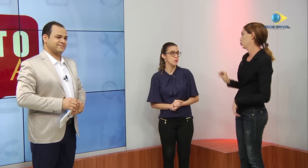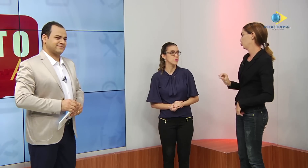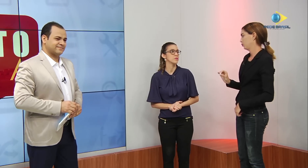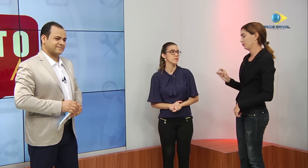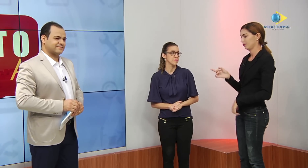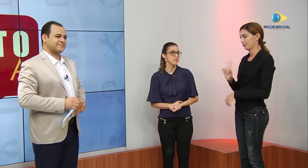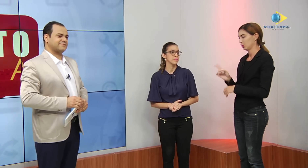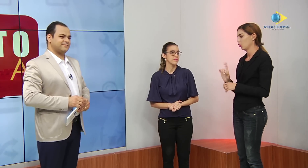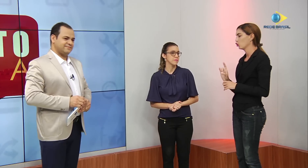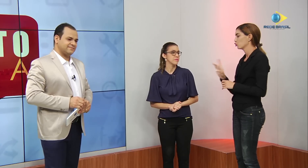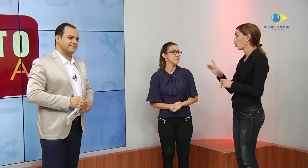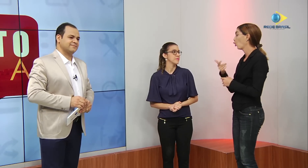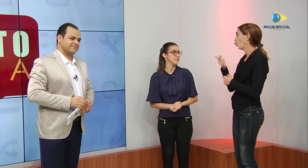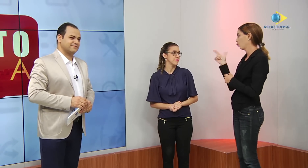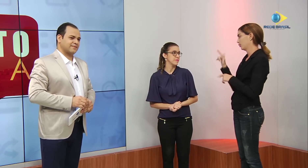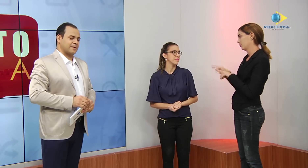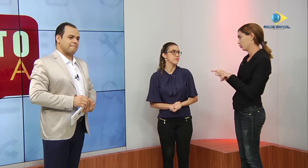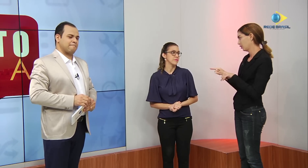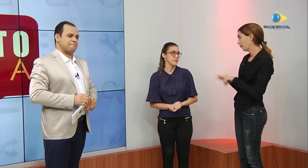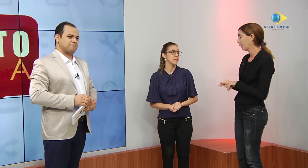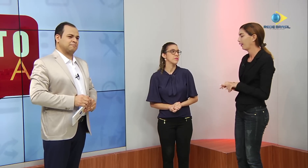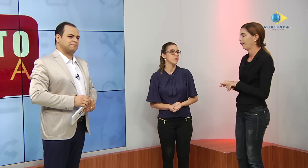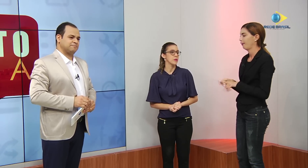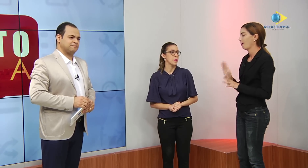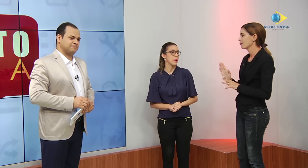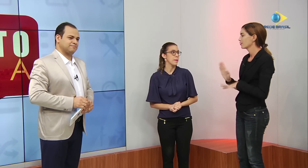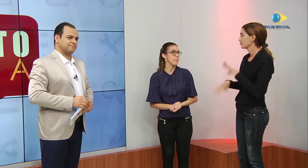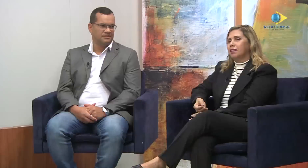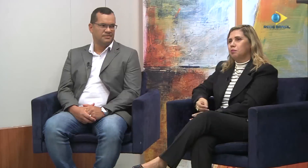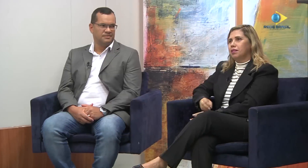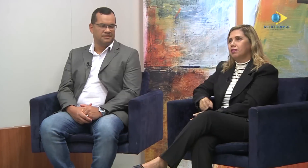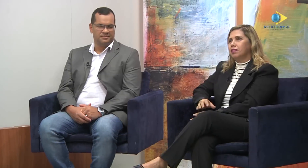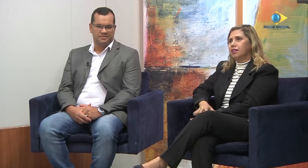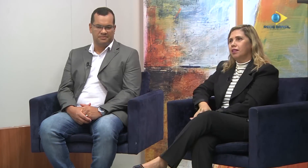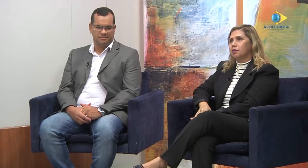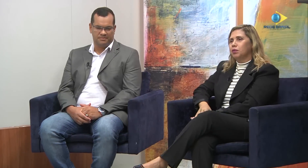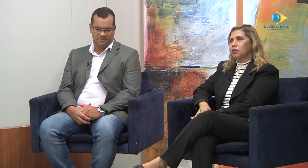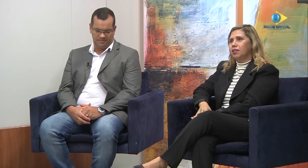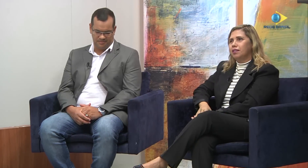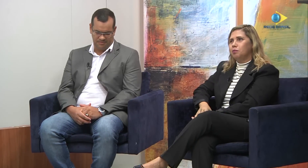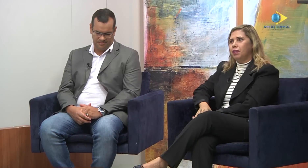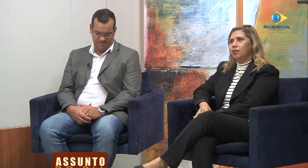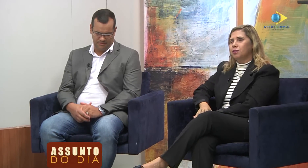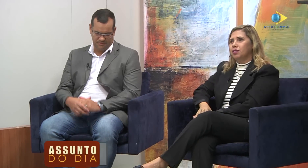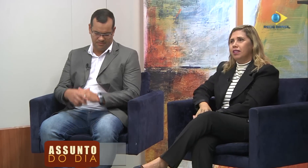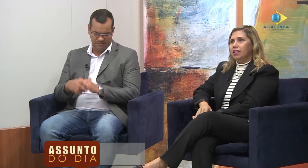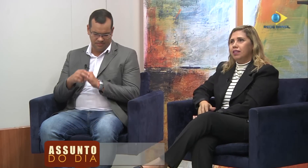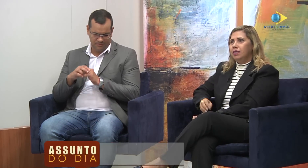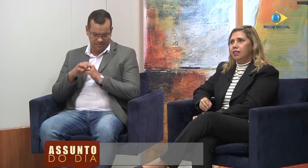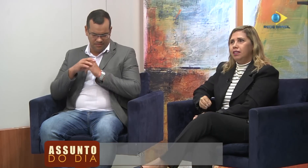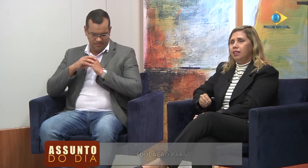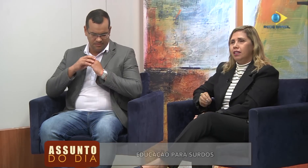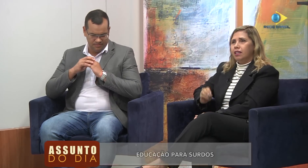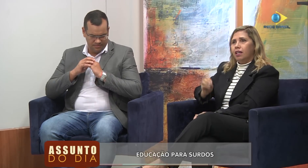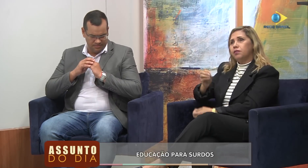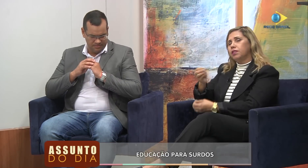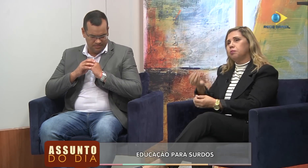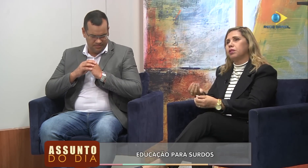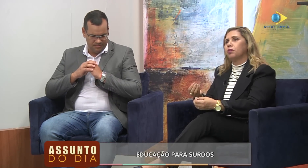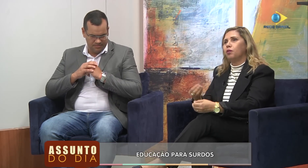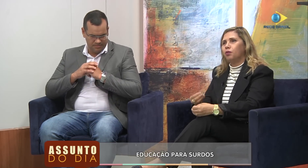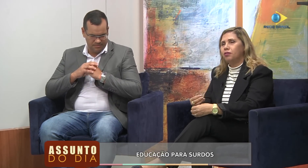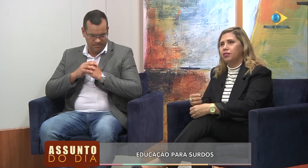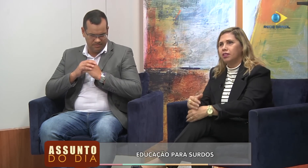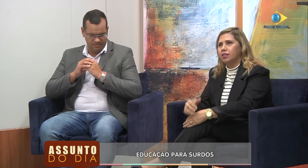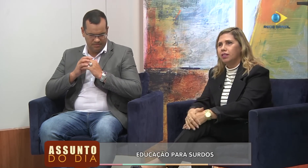Não só nessa questão, como em outras. Mas especificamente nessa, é preciso que tenhamos o conhecimento que, às